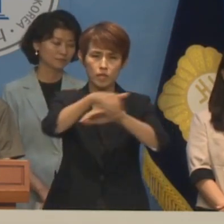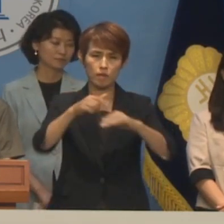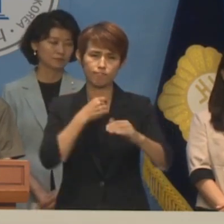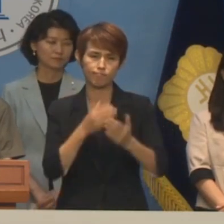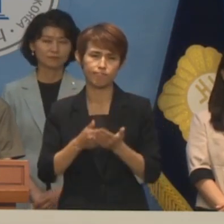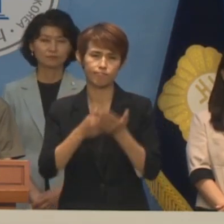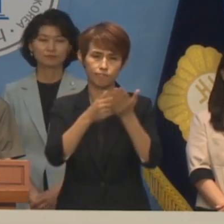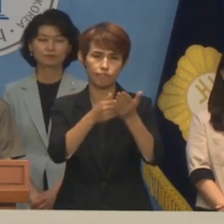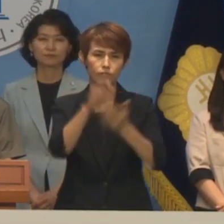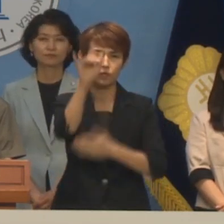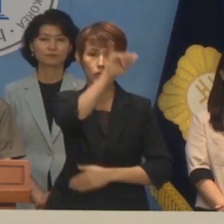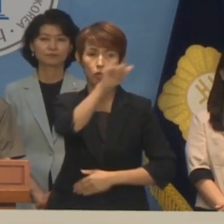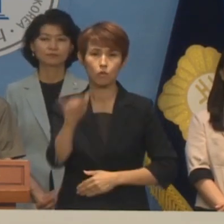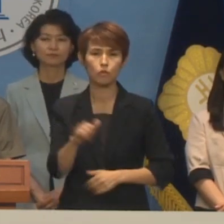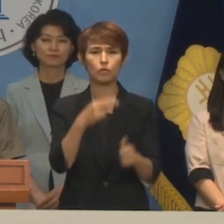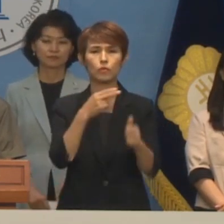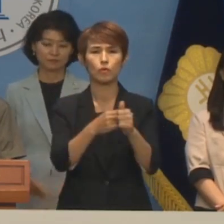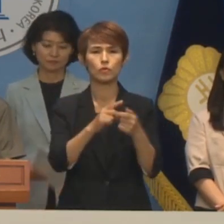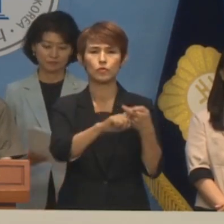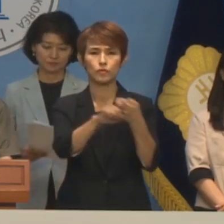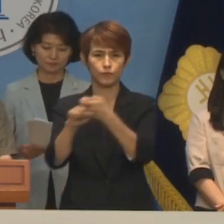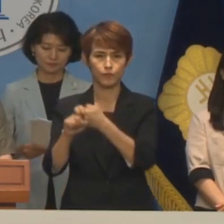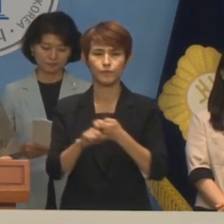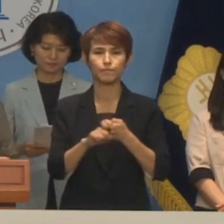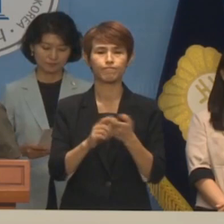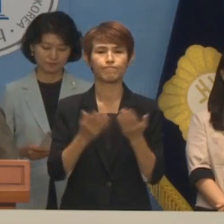요구하는 전국 교수연대회의.